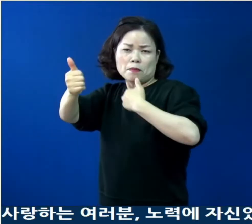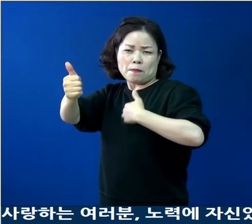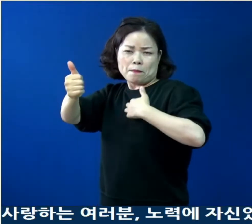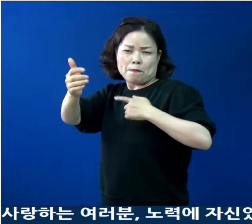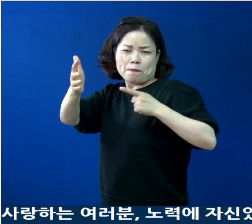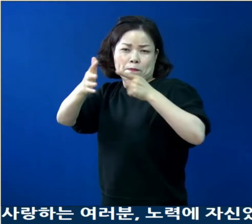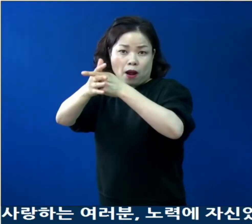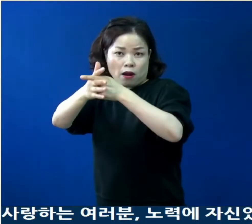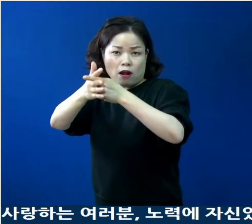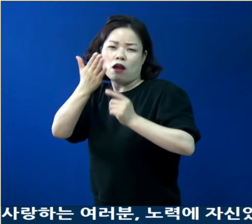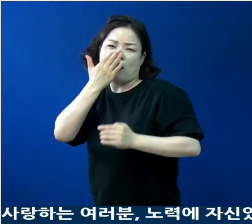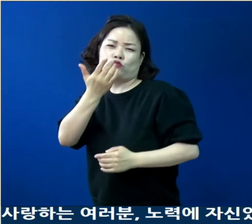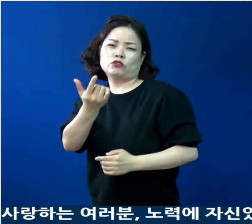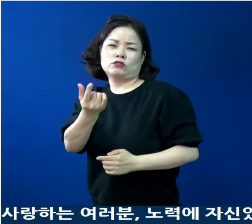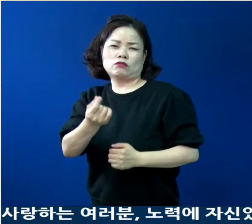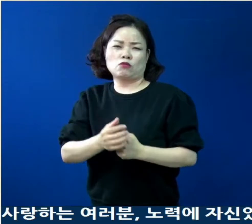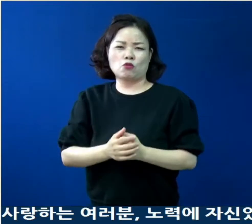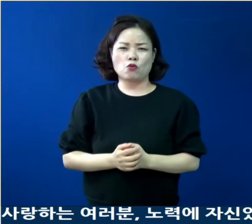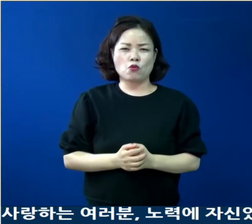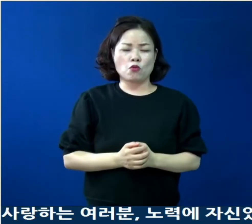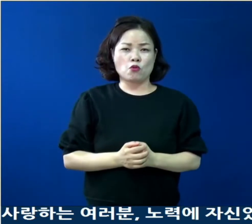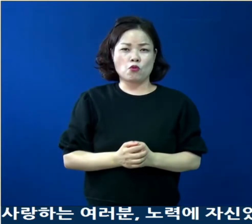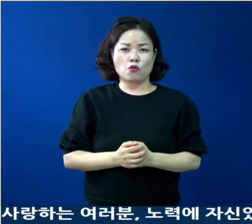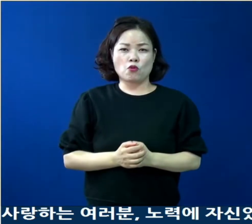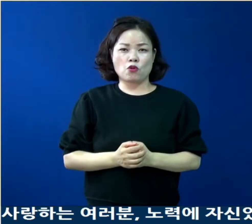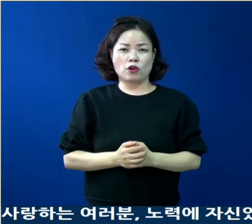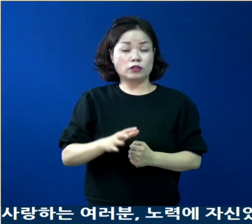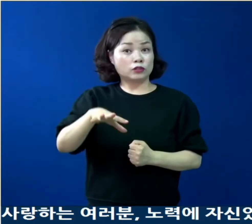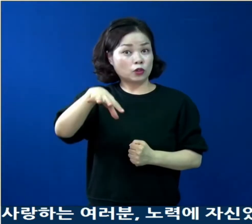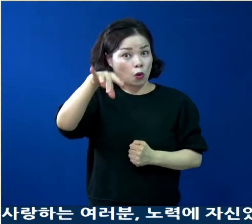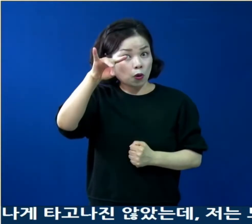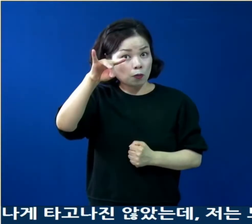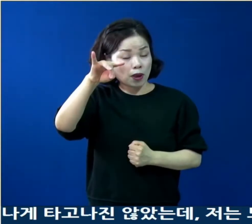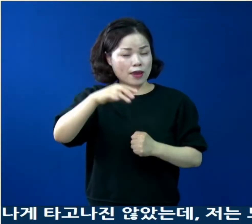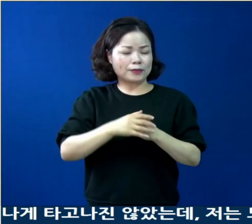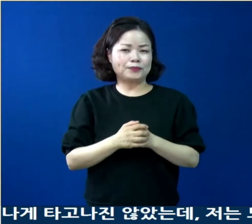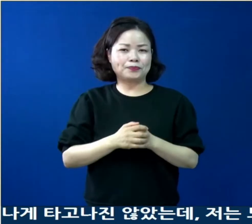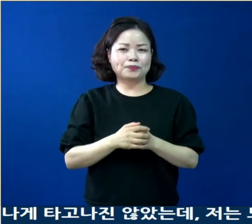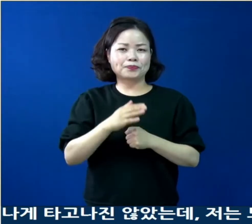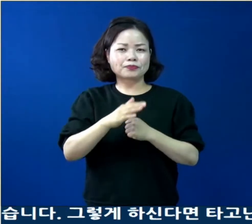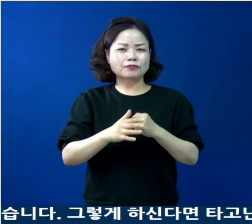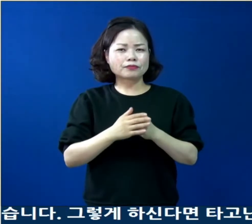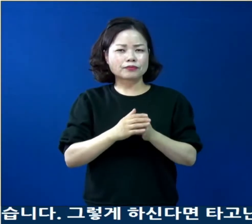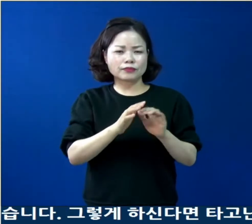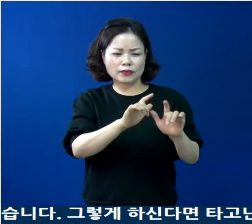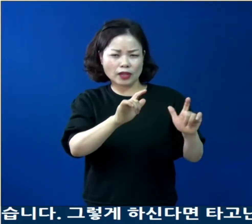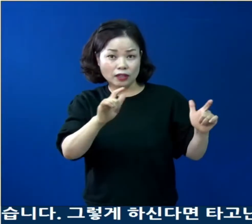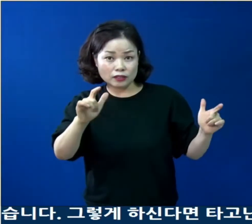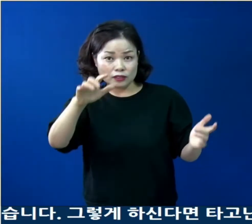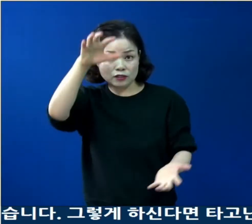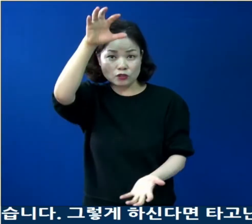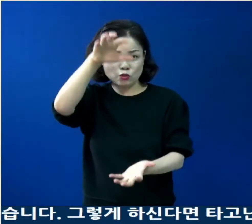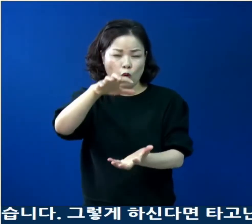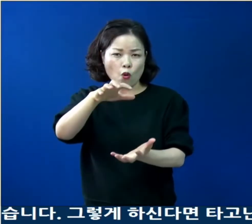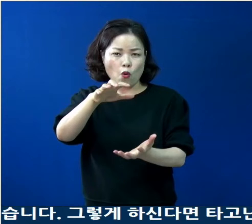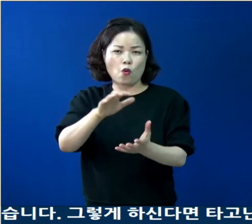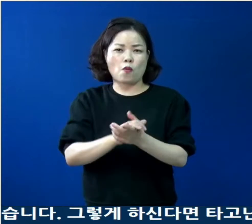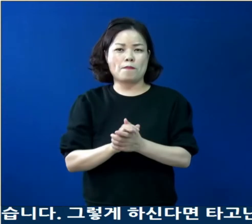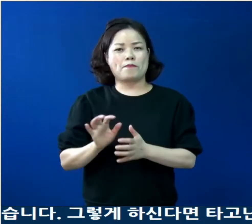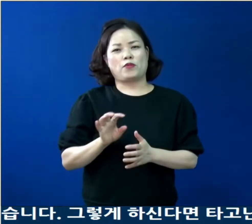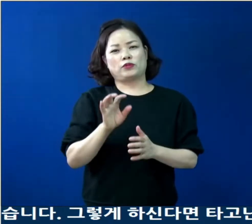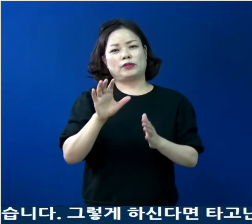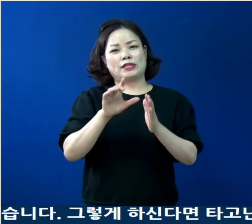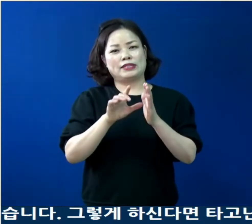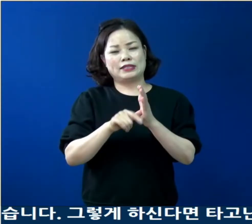있는 자리에 나갈 수 있다는 겁니다. 연초에 다룬 본문인데 오늘은 이제 이런 것들을 총 이제 복습하는 시간이기